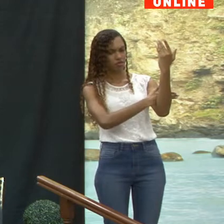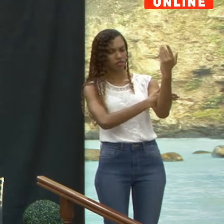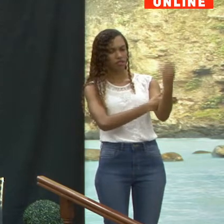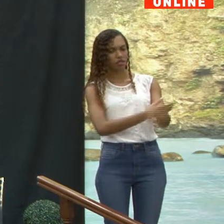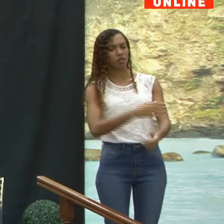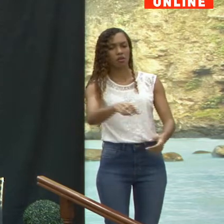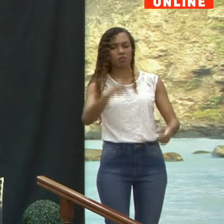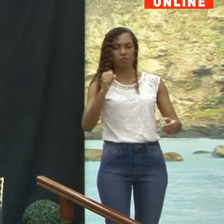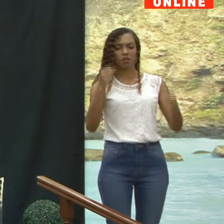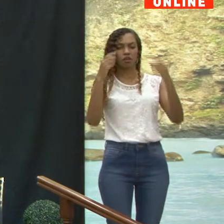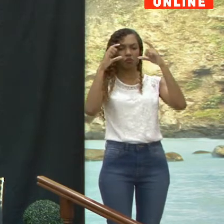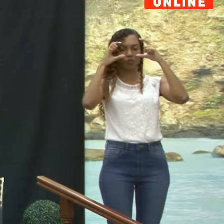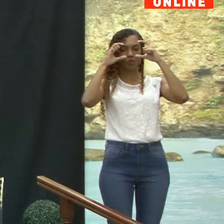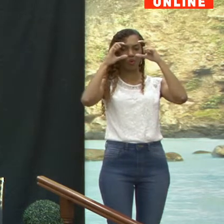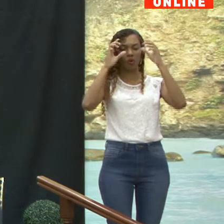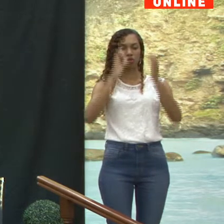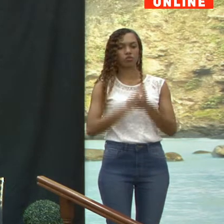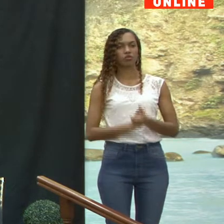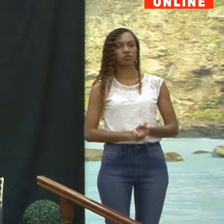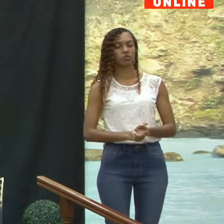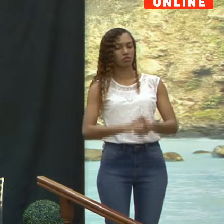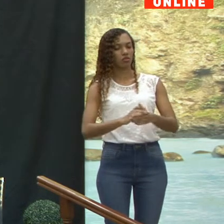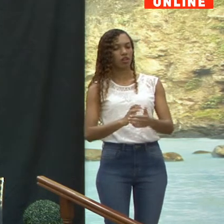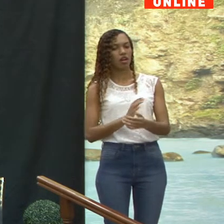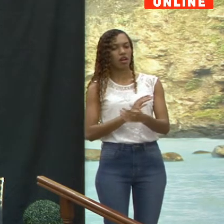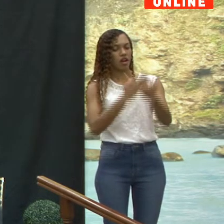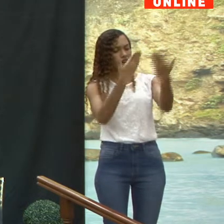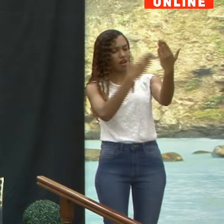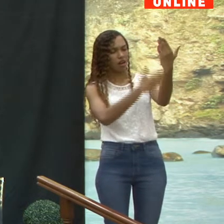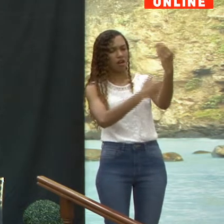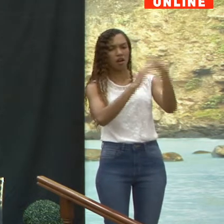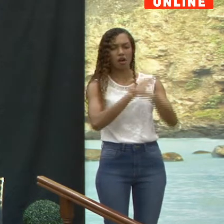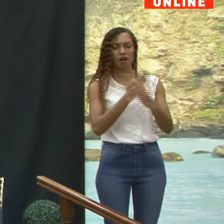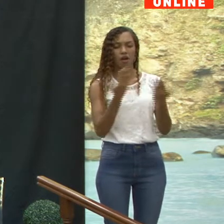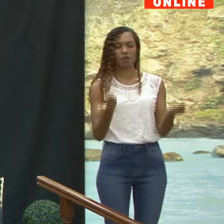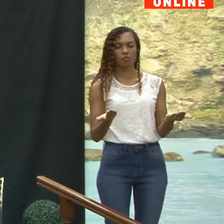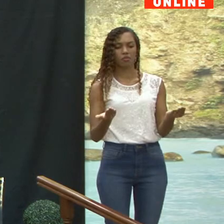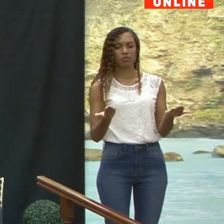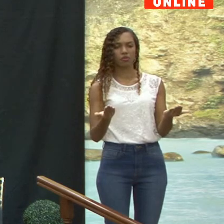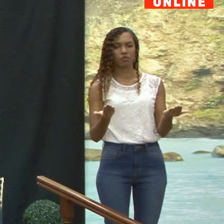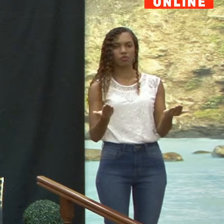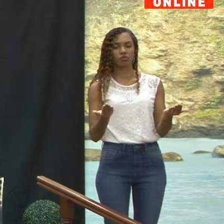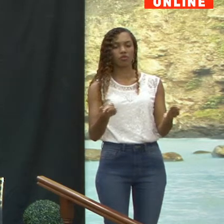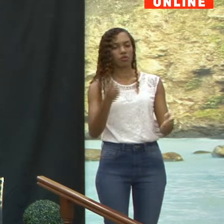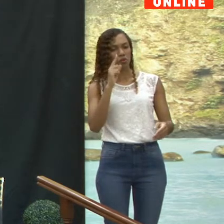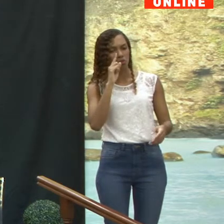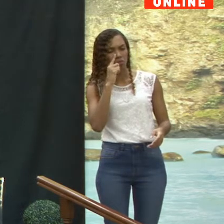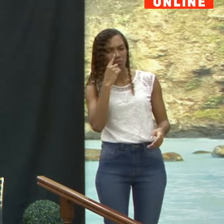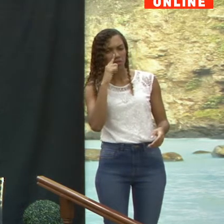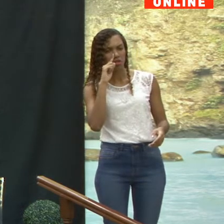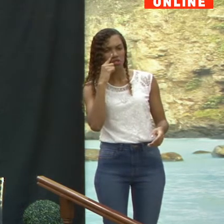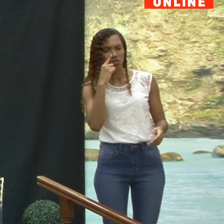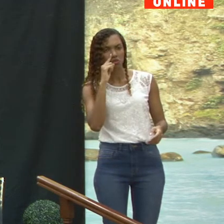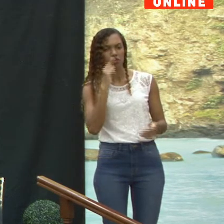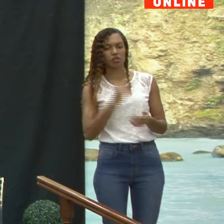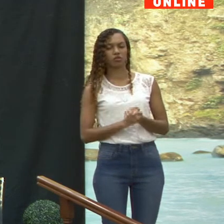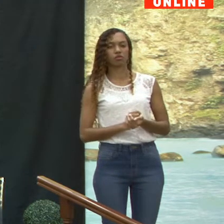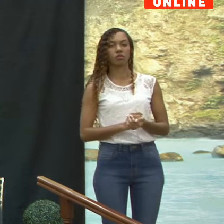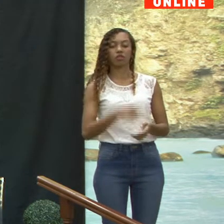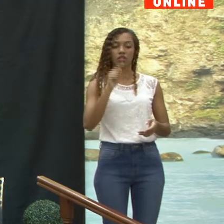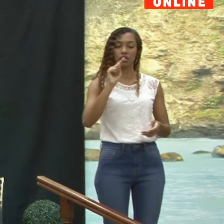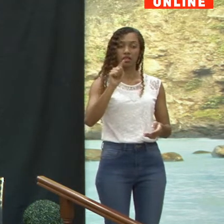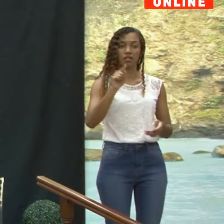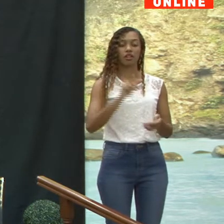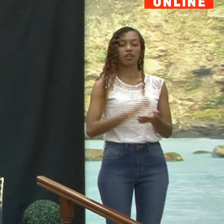sua pasta, estava lá o saco de biscoito que ela havia comprado. Na verdade, ela